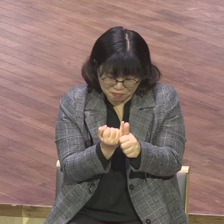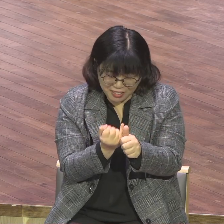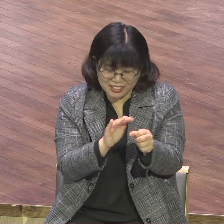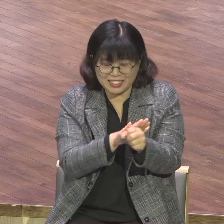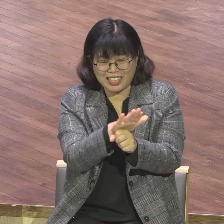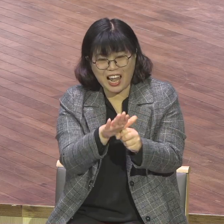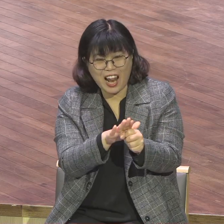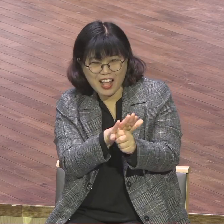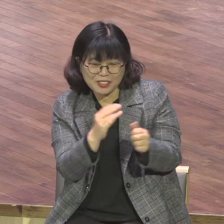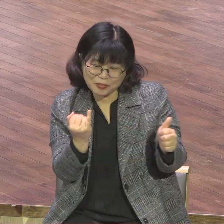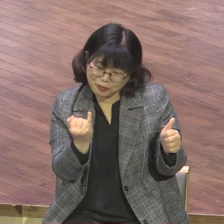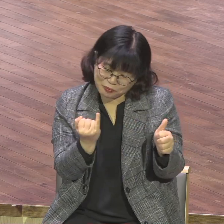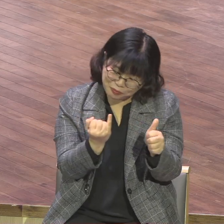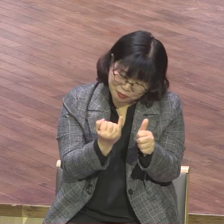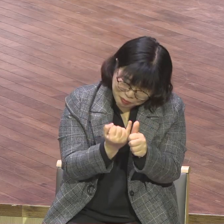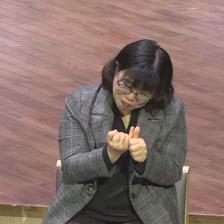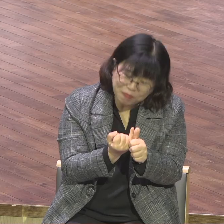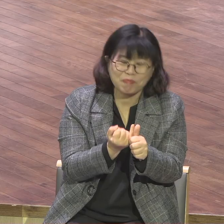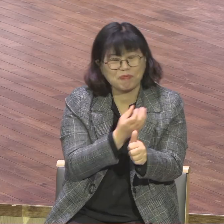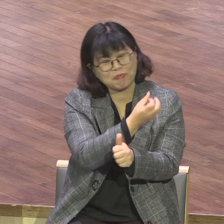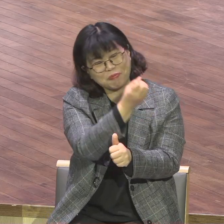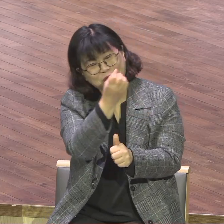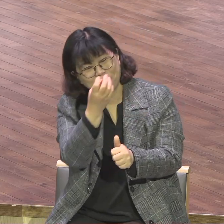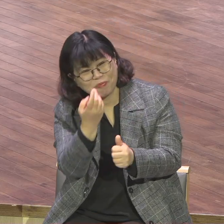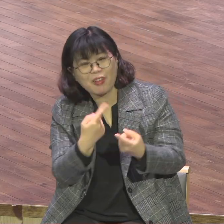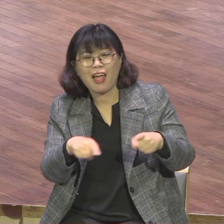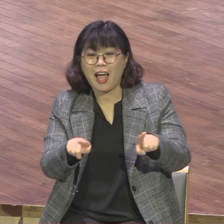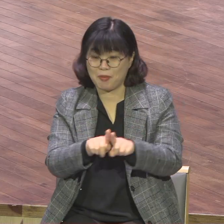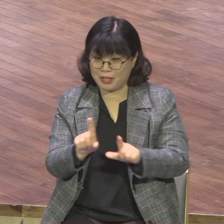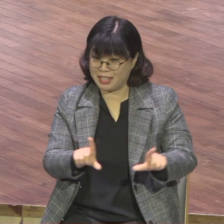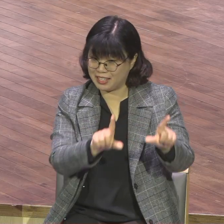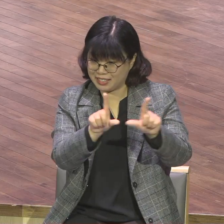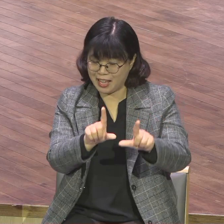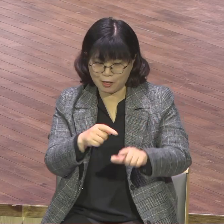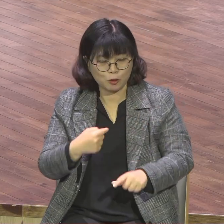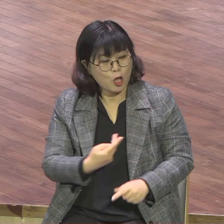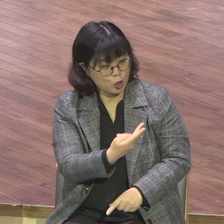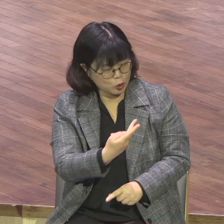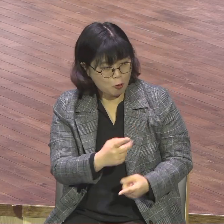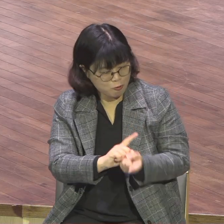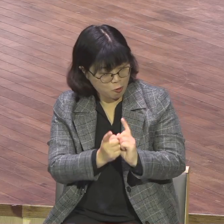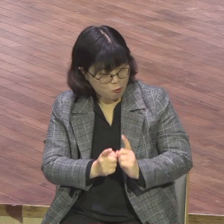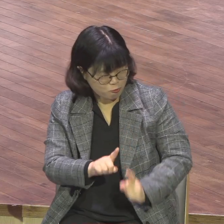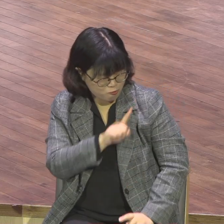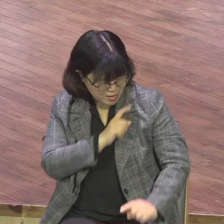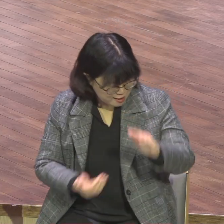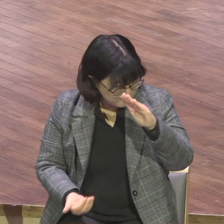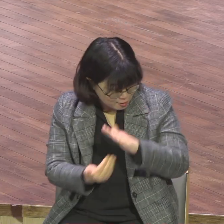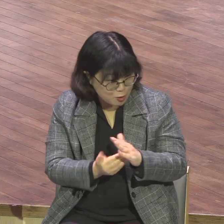사랑을 하고 결혼했습니다. 그러면서 최선을 다하자 우리